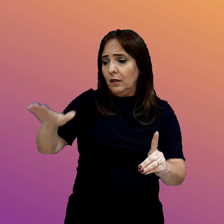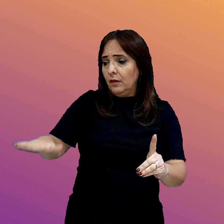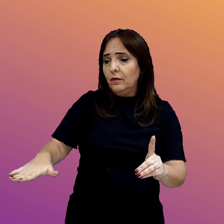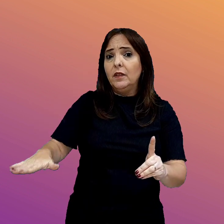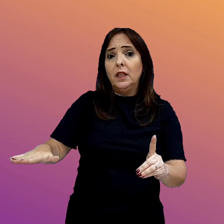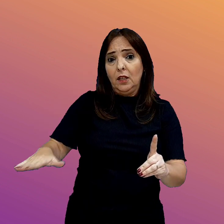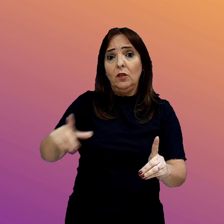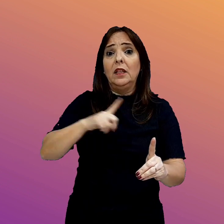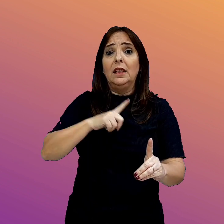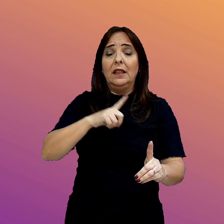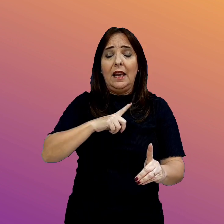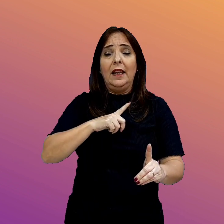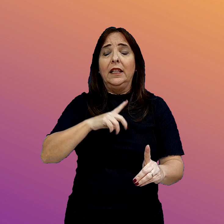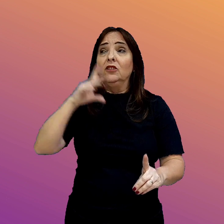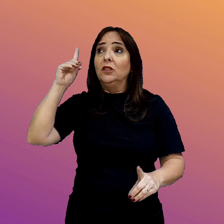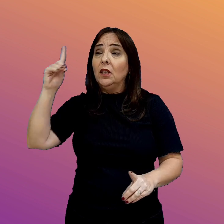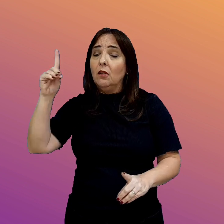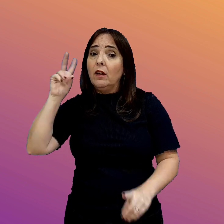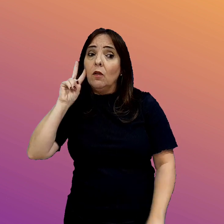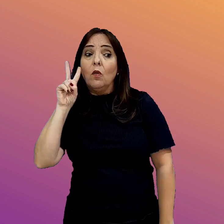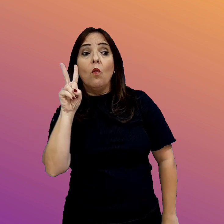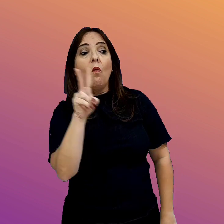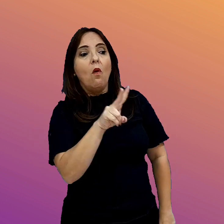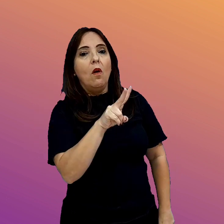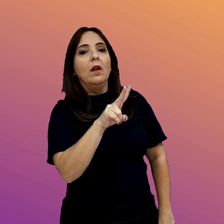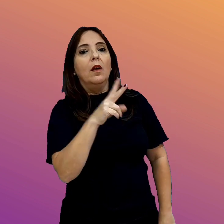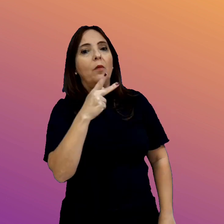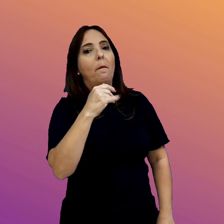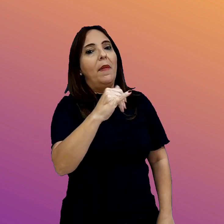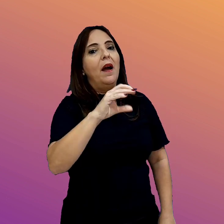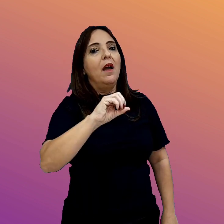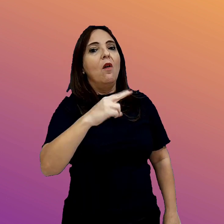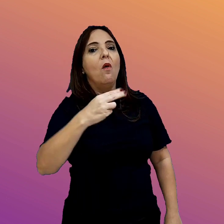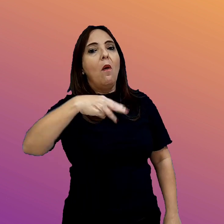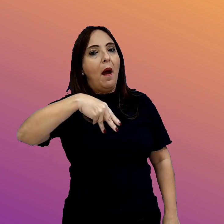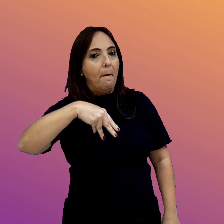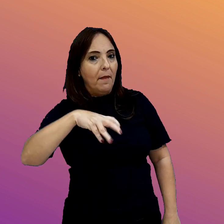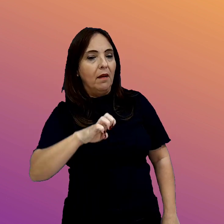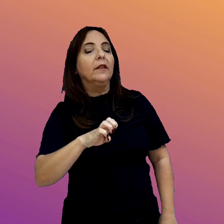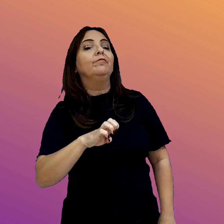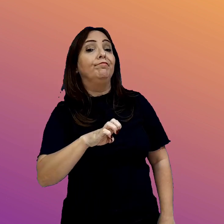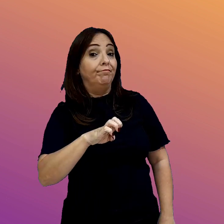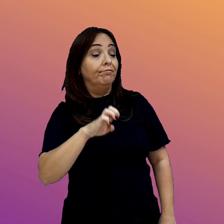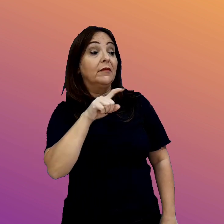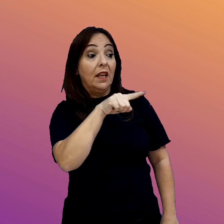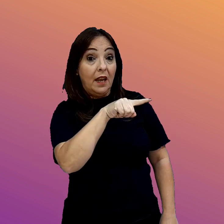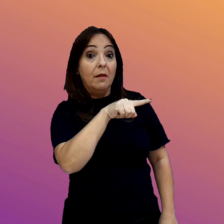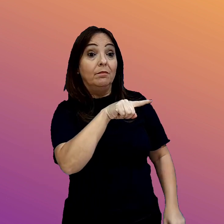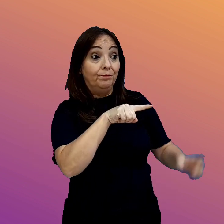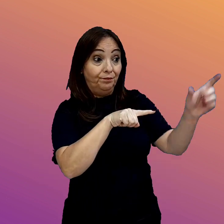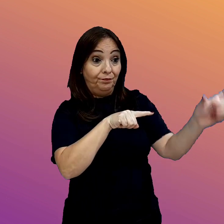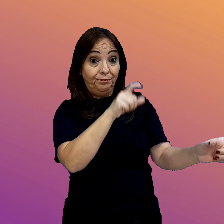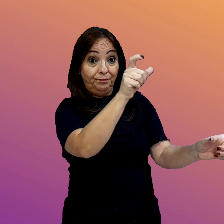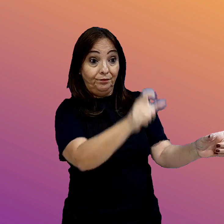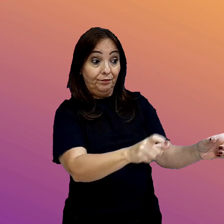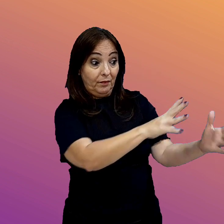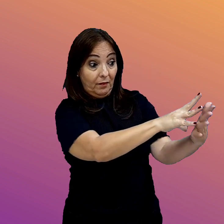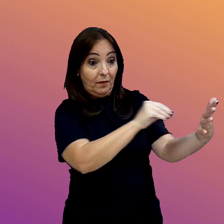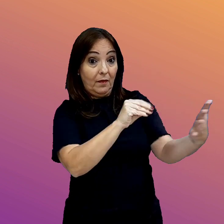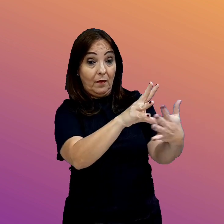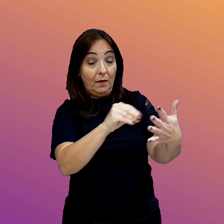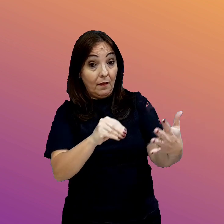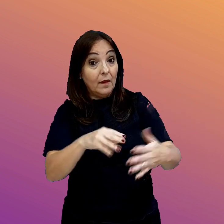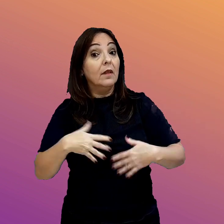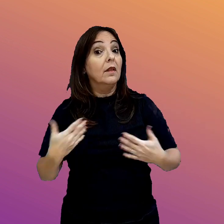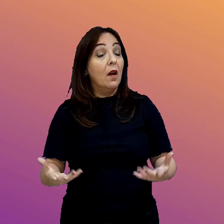de Deus é quando olha para o seu pai e para a sua mãe. É o cuidado, é o afeto. Então, quer lugar melhor para você evangelizar o seu filho do